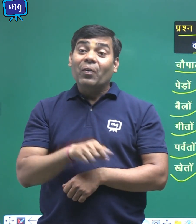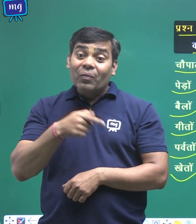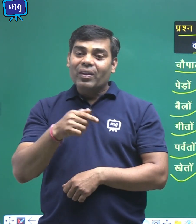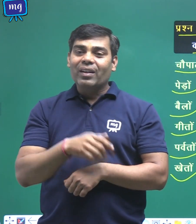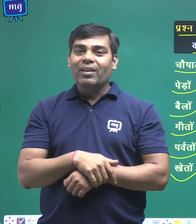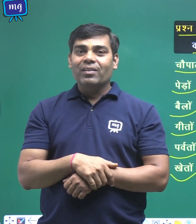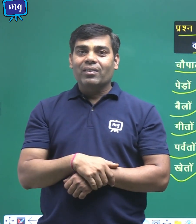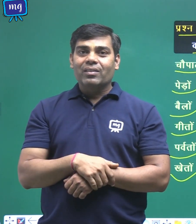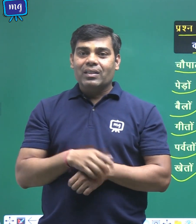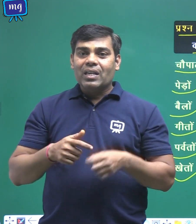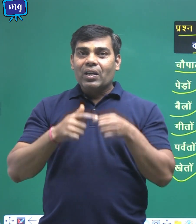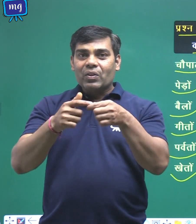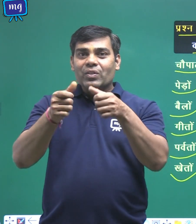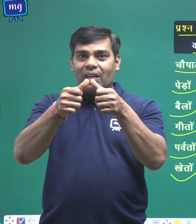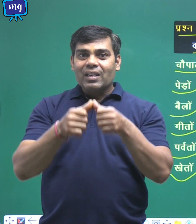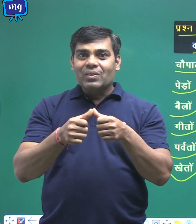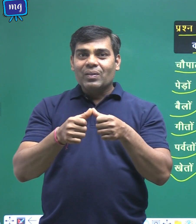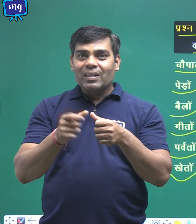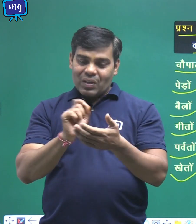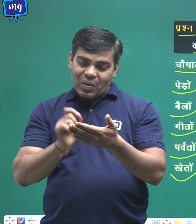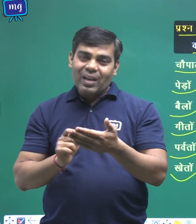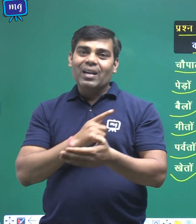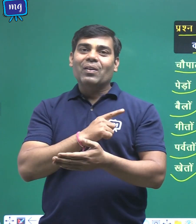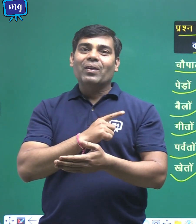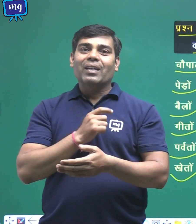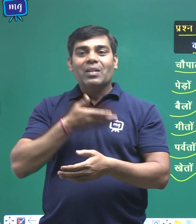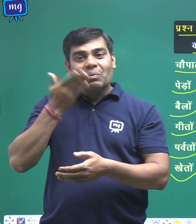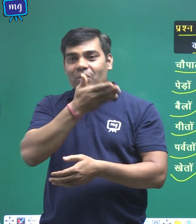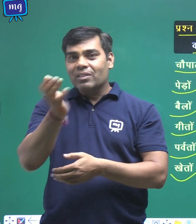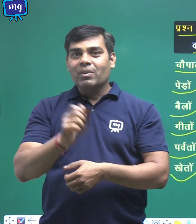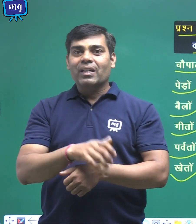फिर प्रश्न उत्तर करवाए।